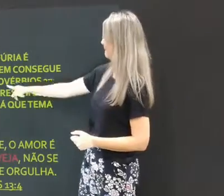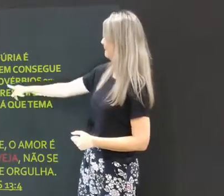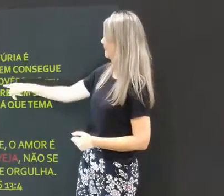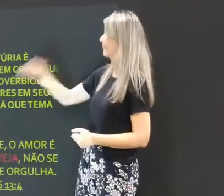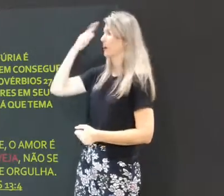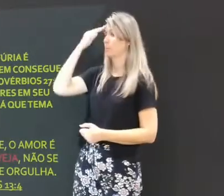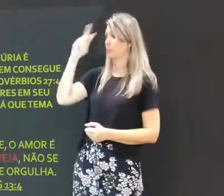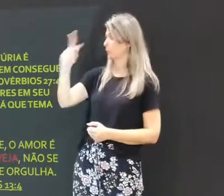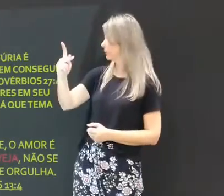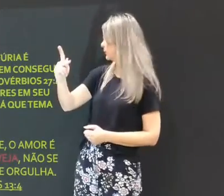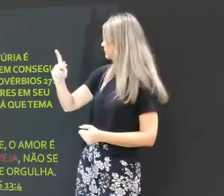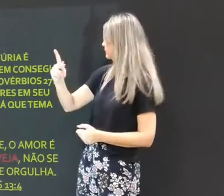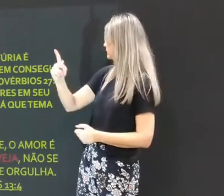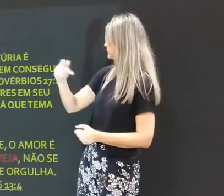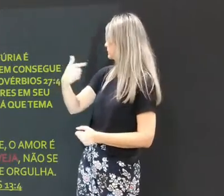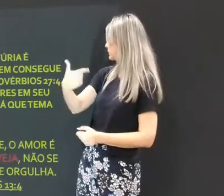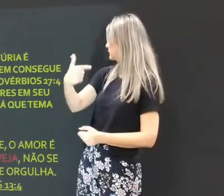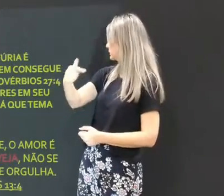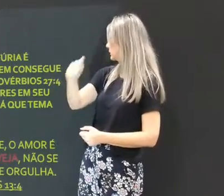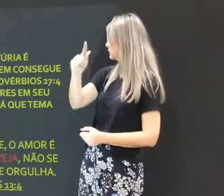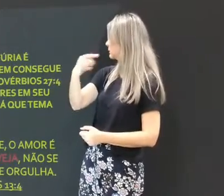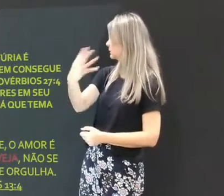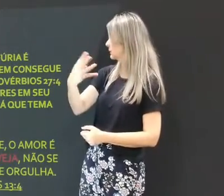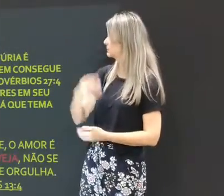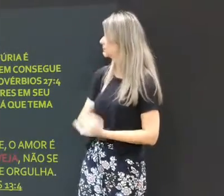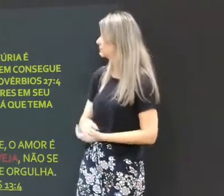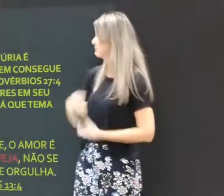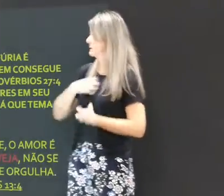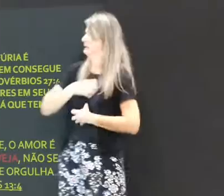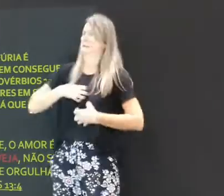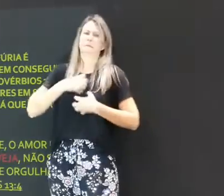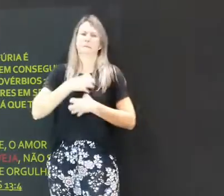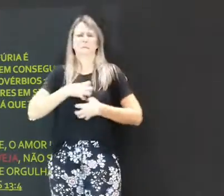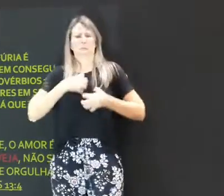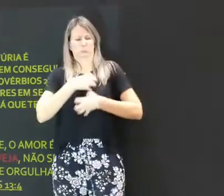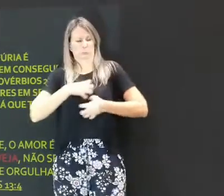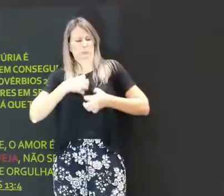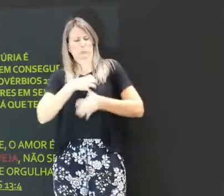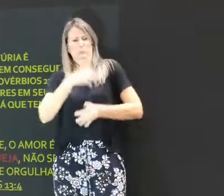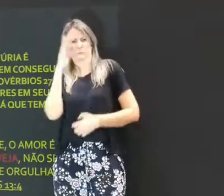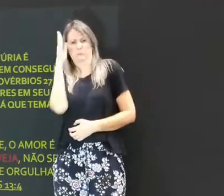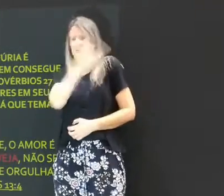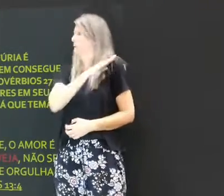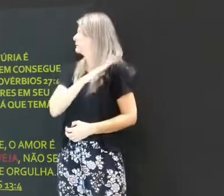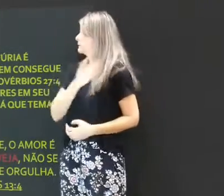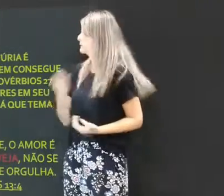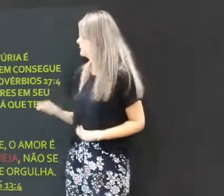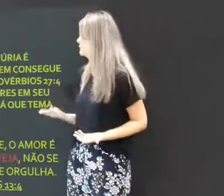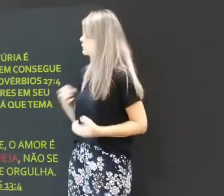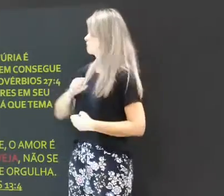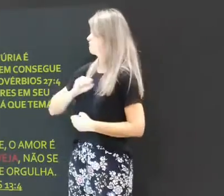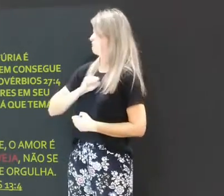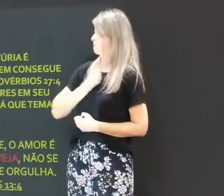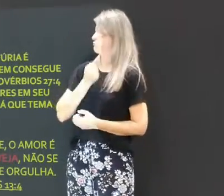Outro texto de Provérbios 27, versículo 4. Rancor,